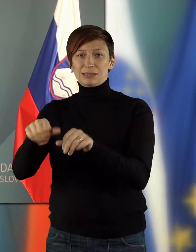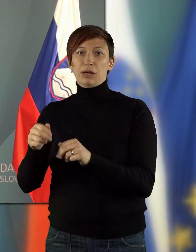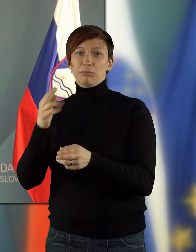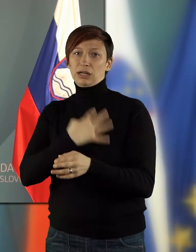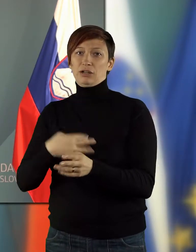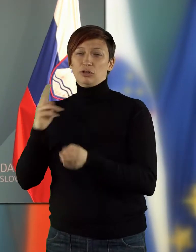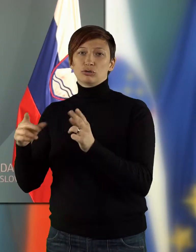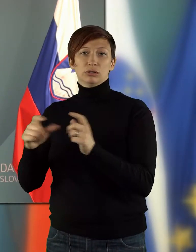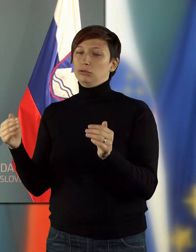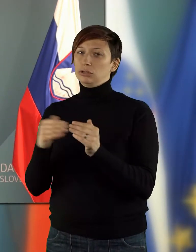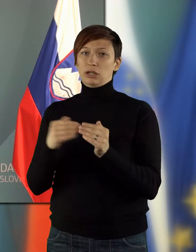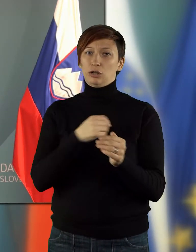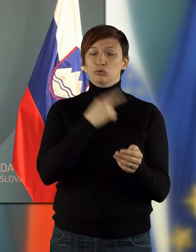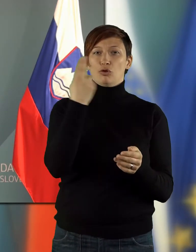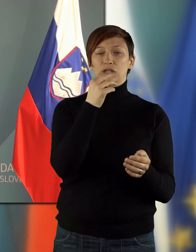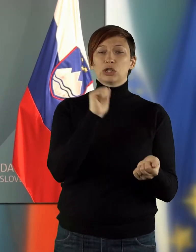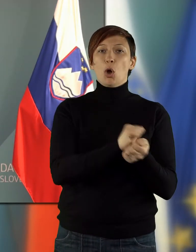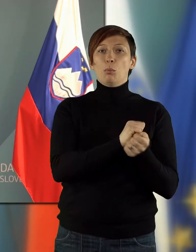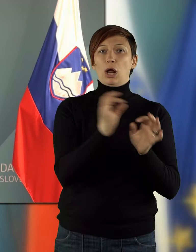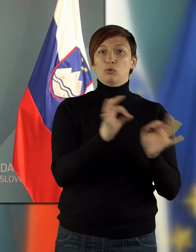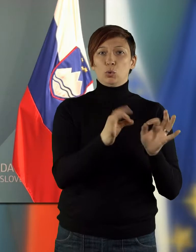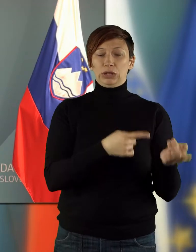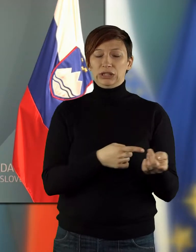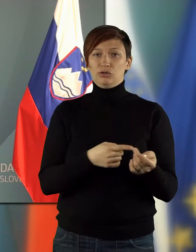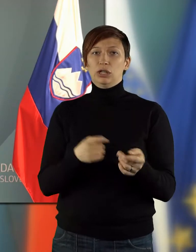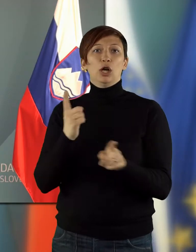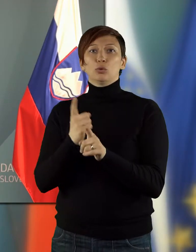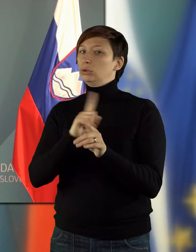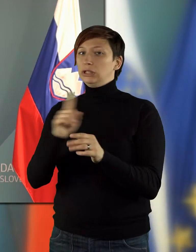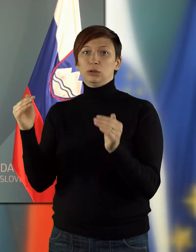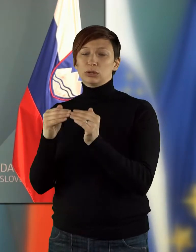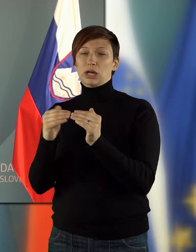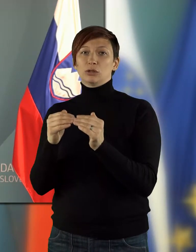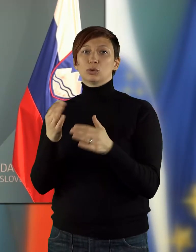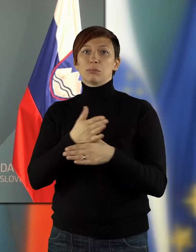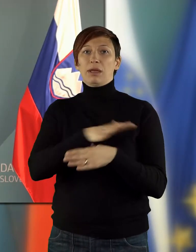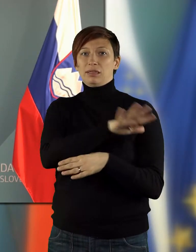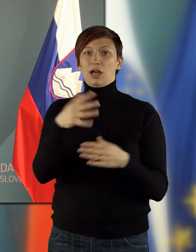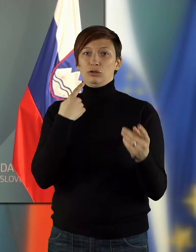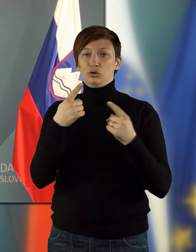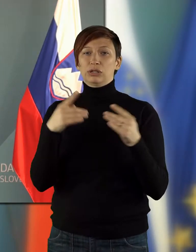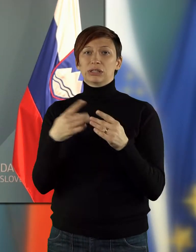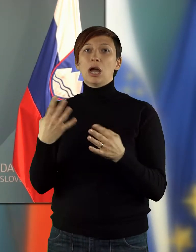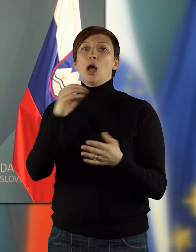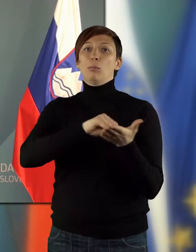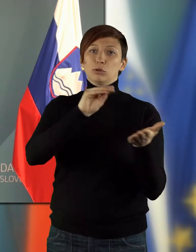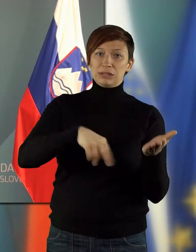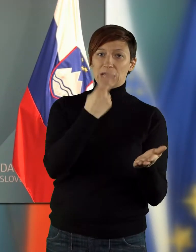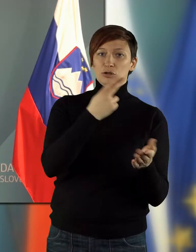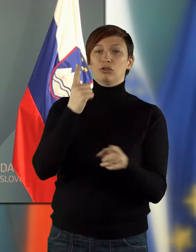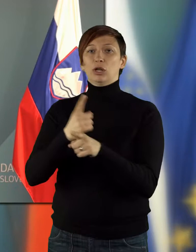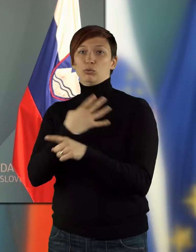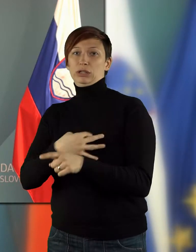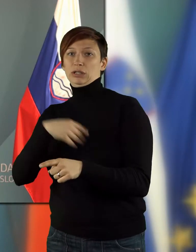sodišče sprejmajo, ni v skladu z našo pravno ureditvijo in še manj v skladu z mednarodnim dogovorom, ki sta ga podpisali obe